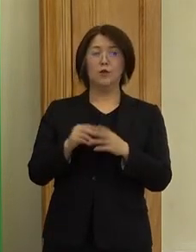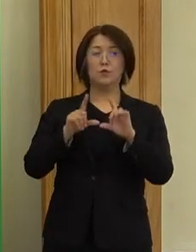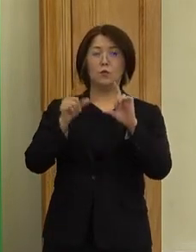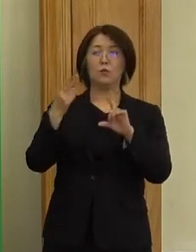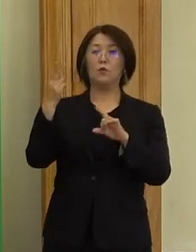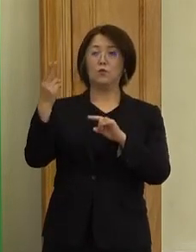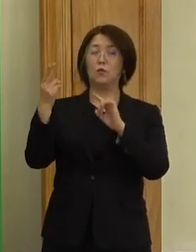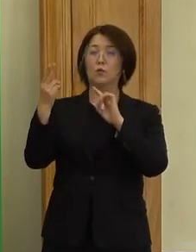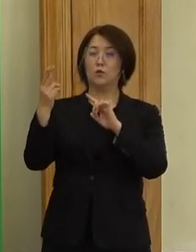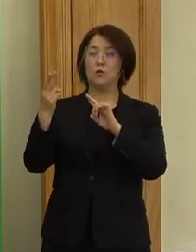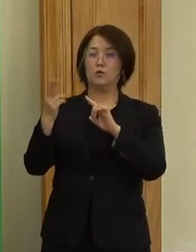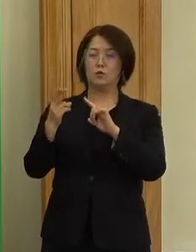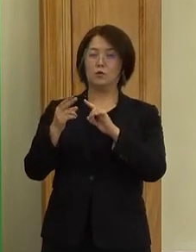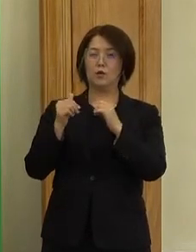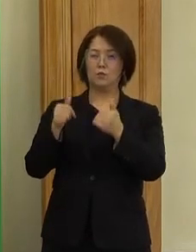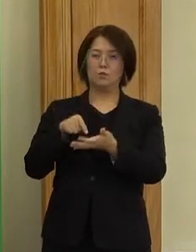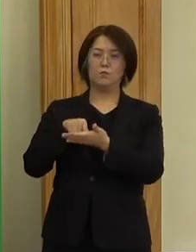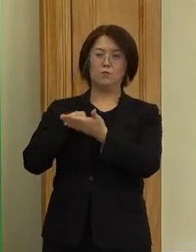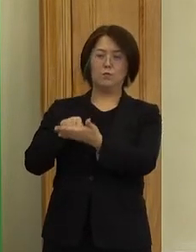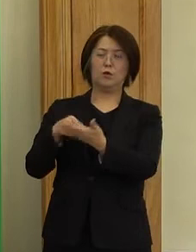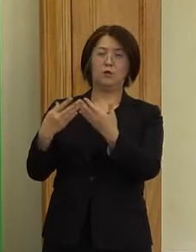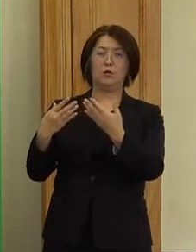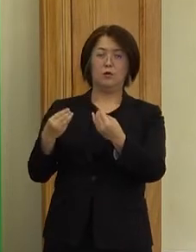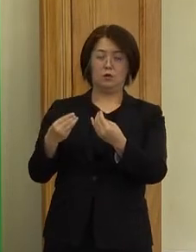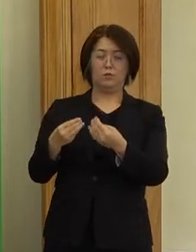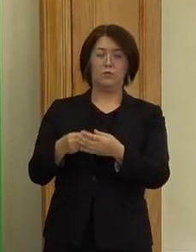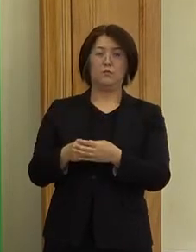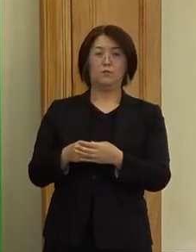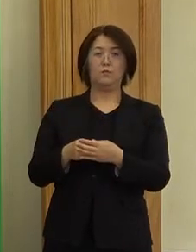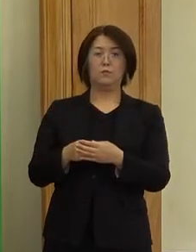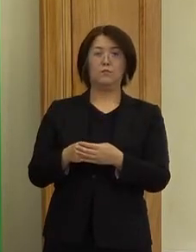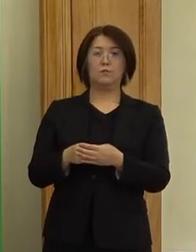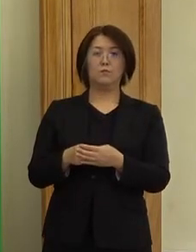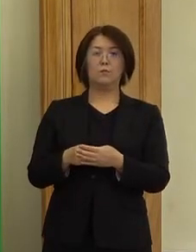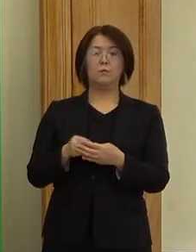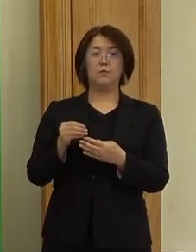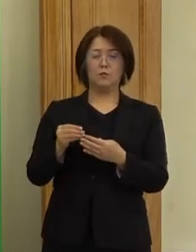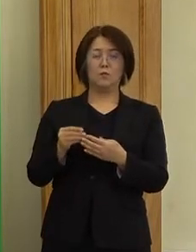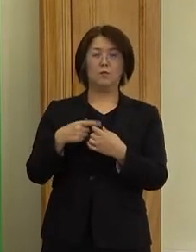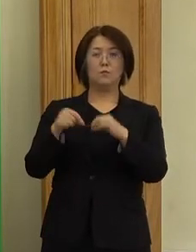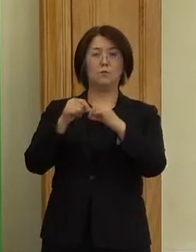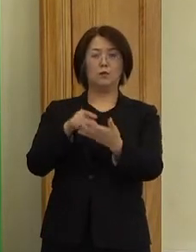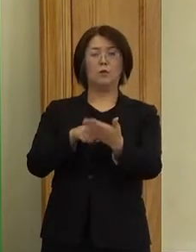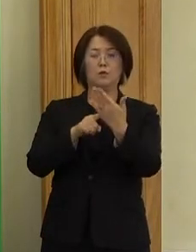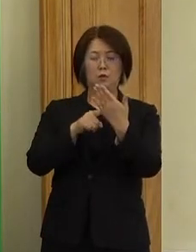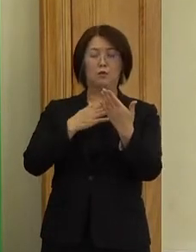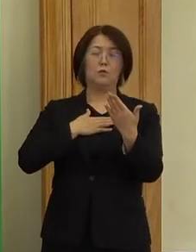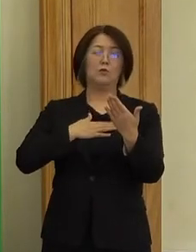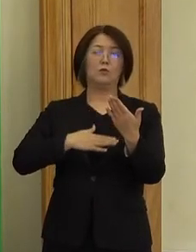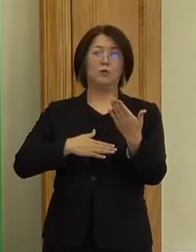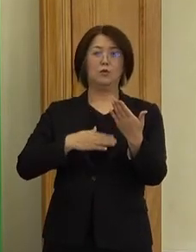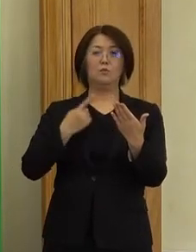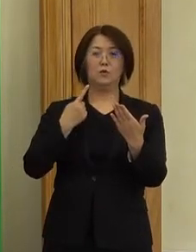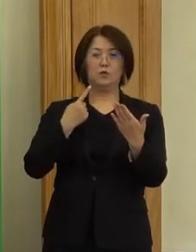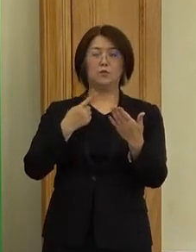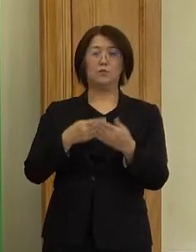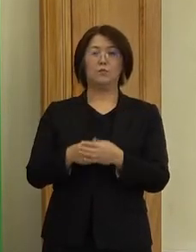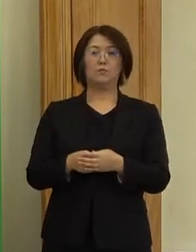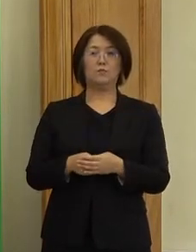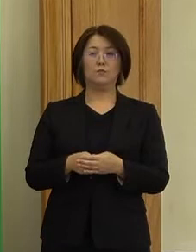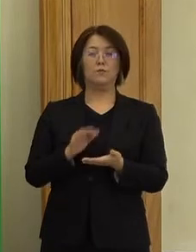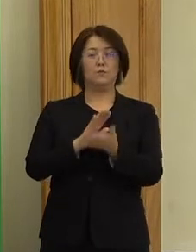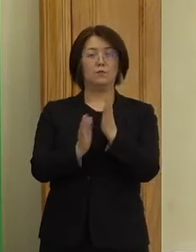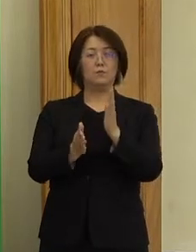して訴訟を行ったというふうなこと、その判決が出たということは承知をしております。ちょっとおさらいします